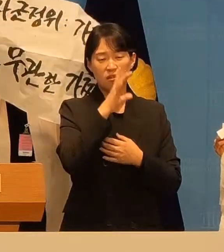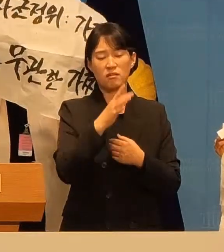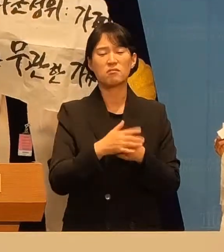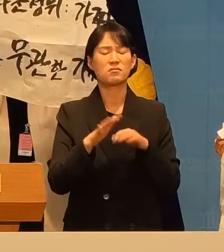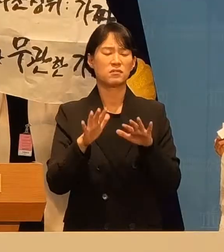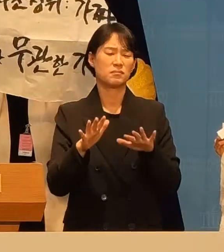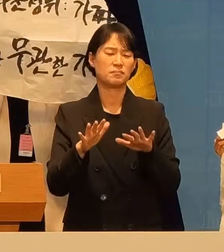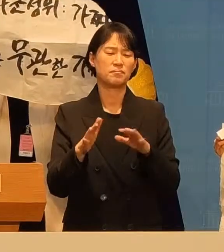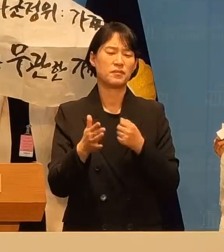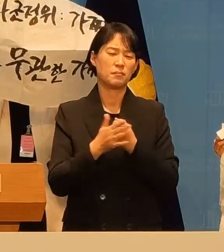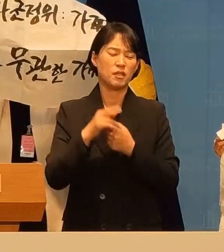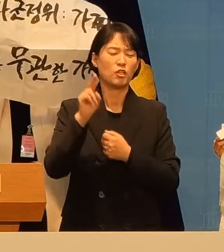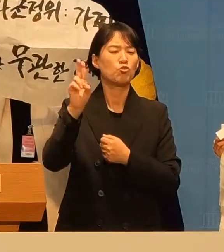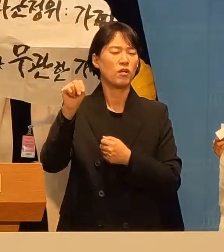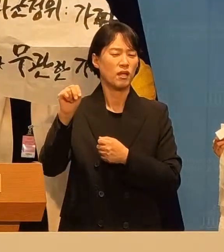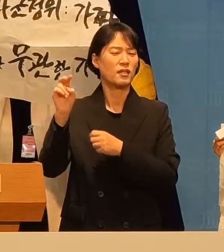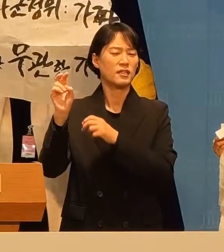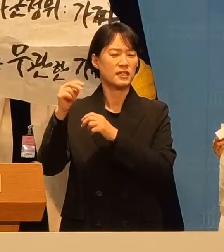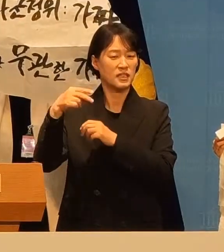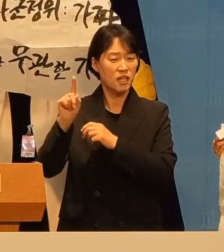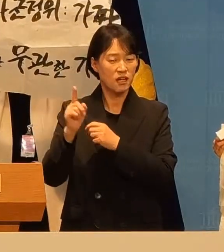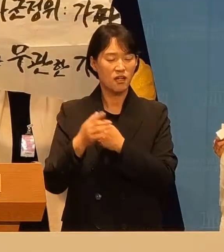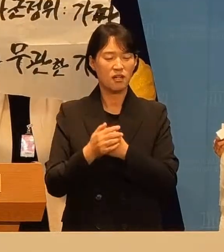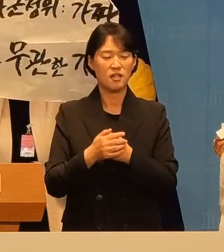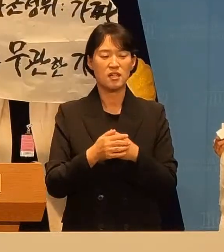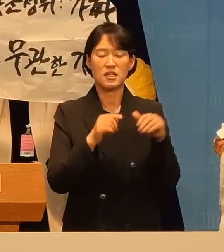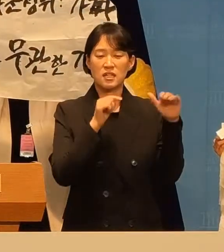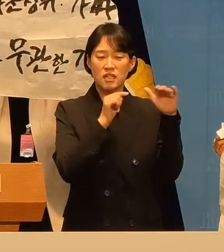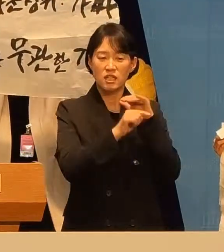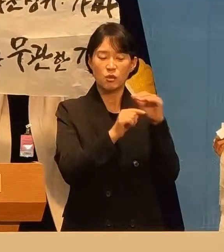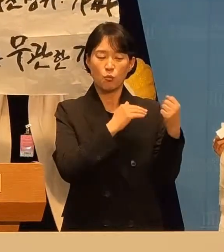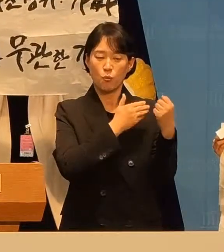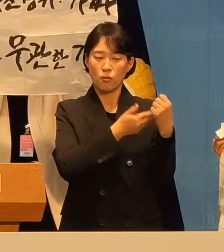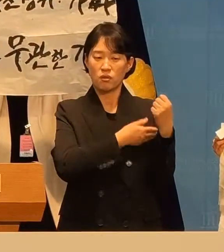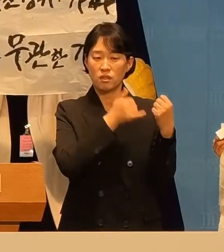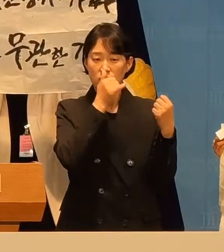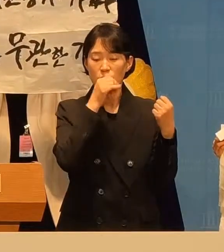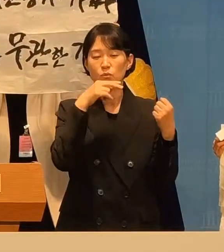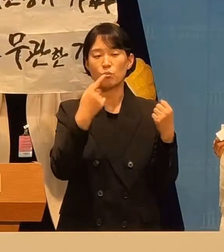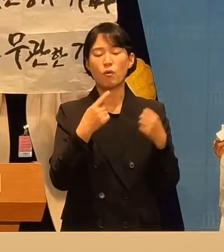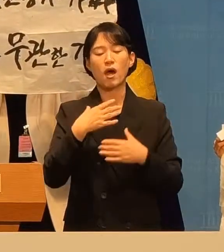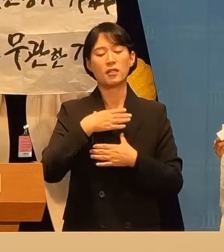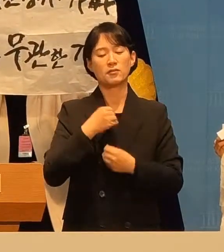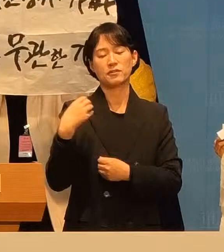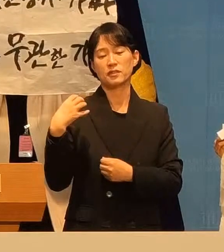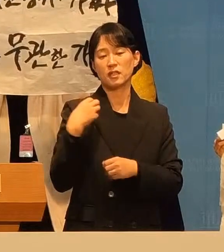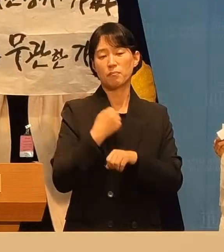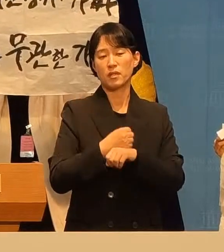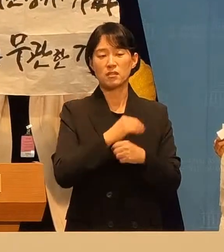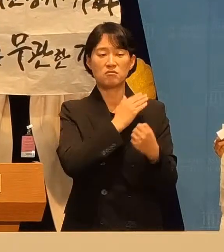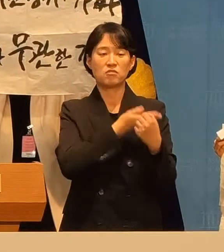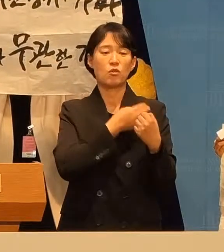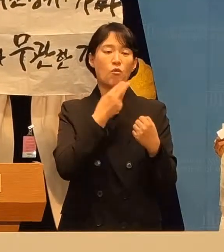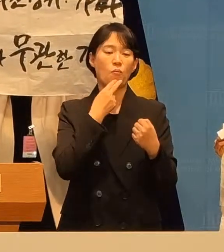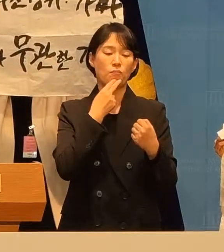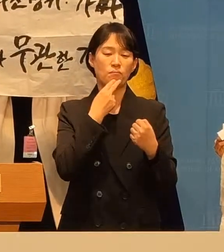따라서 유엔사가 비무장지대 출입권을 일부 행사한다 해도 안전을 책임질 아무런 능력이 없는